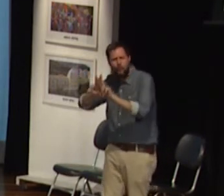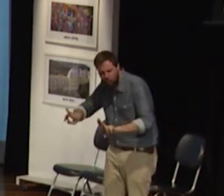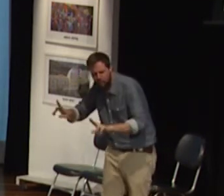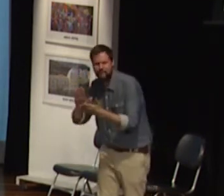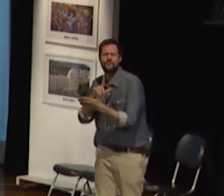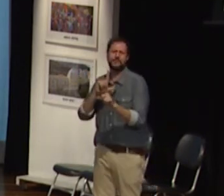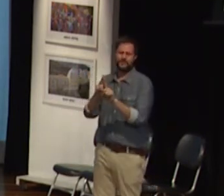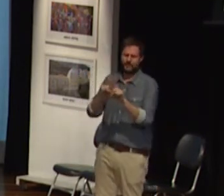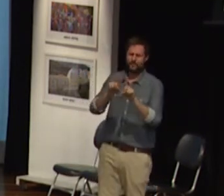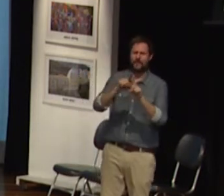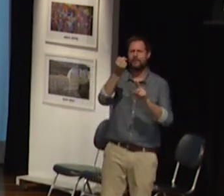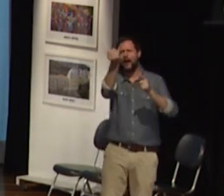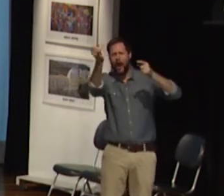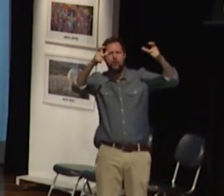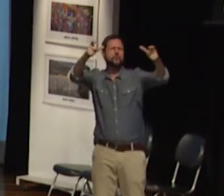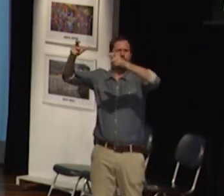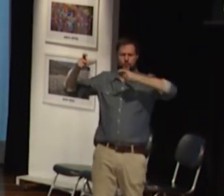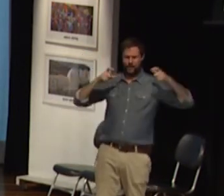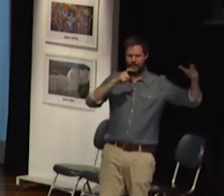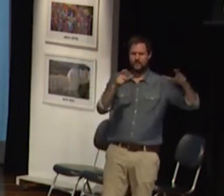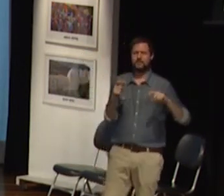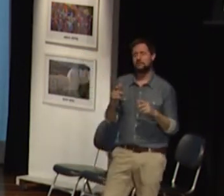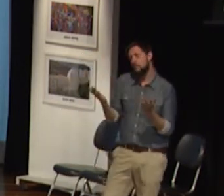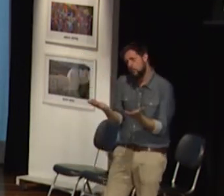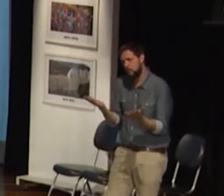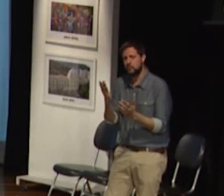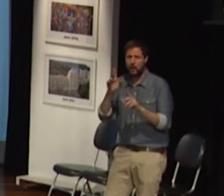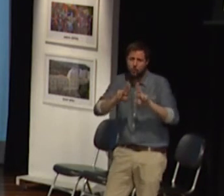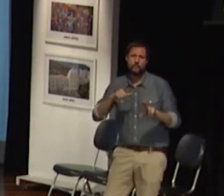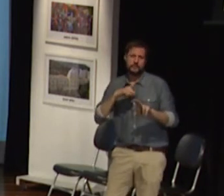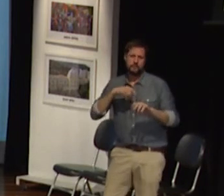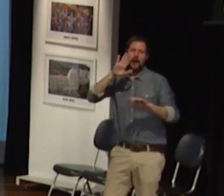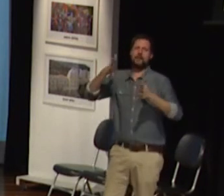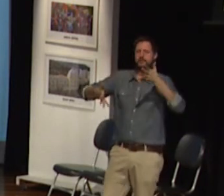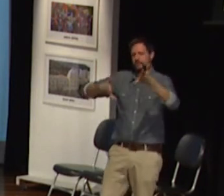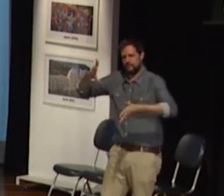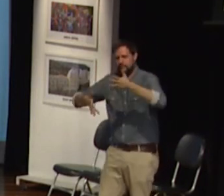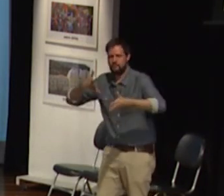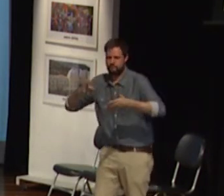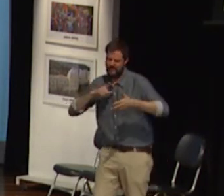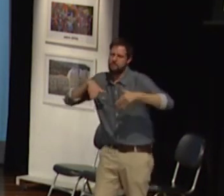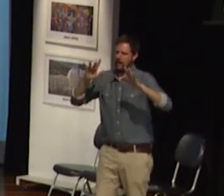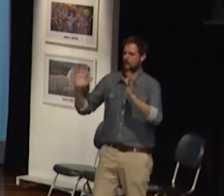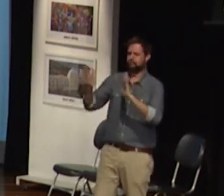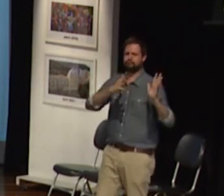mas também universidades, UFSCs, outros espaços. Hoje, dentro da UFSC, a gente usa muito a língua de sinais,